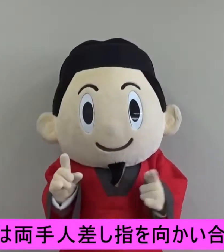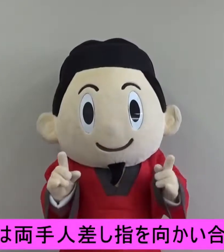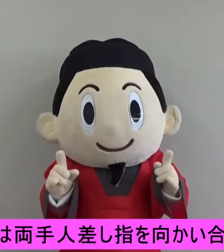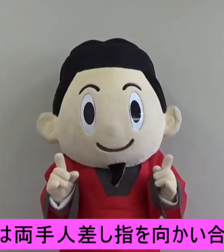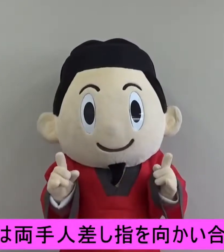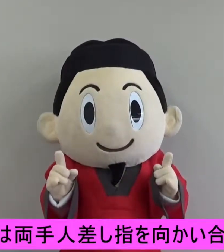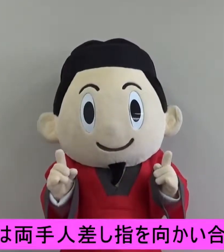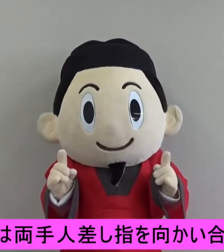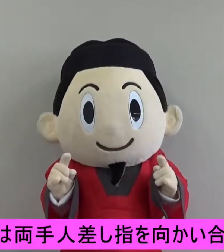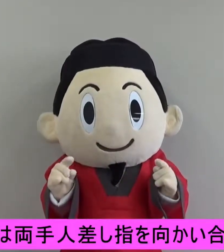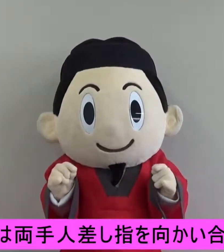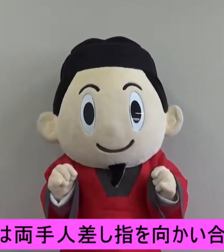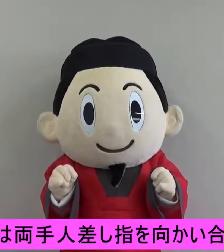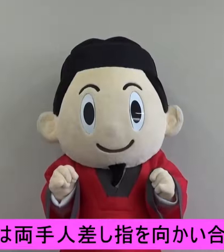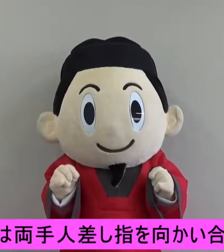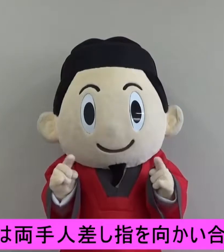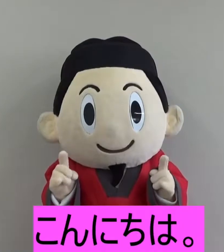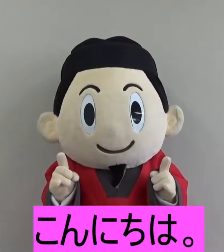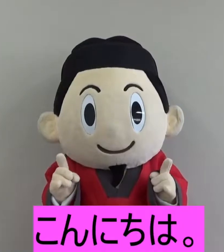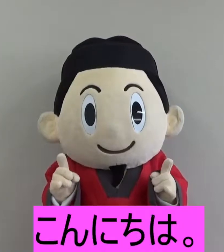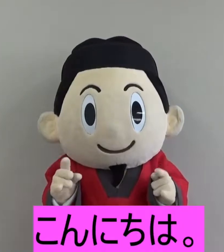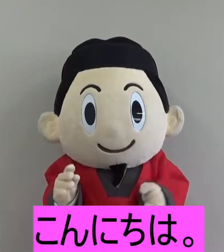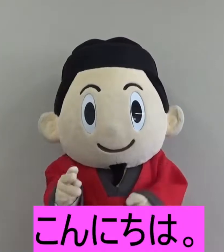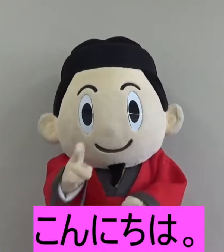指を向かい合わせて曲げます。こんにちは。